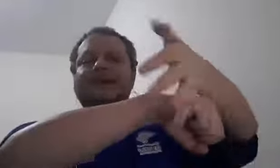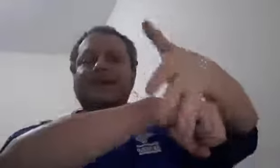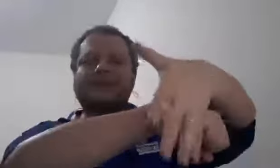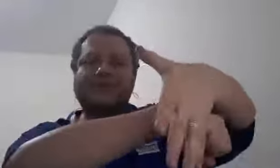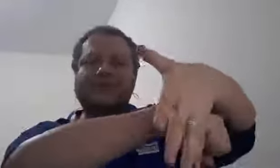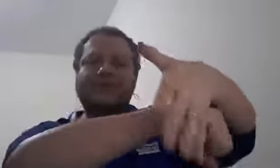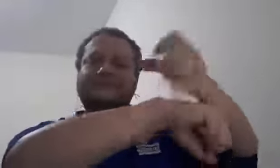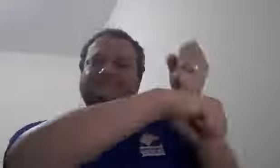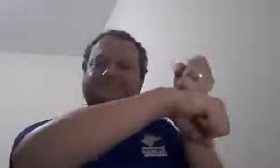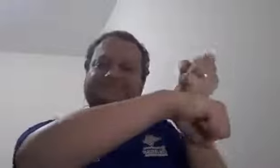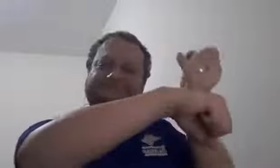Armênia.